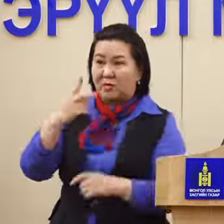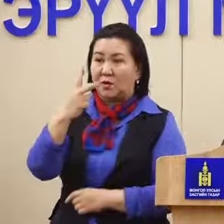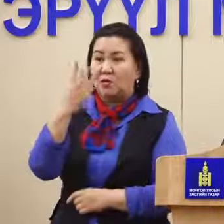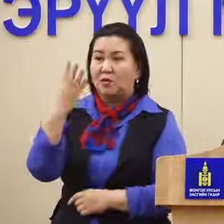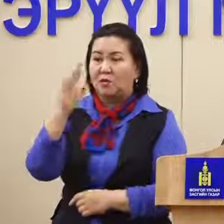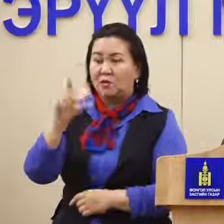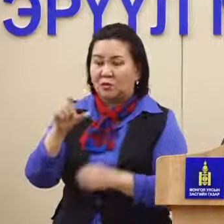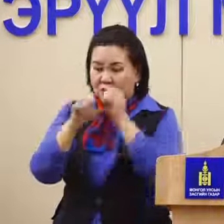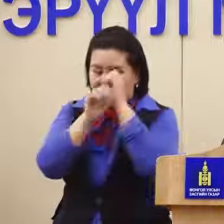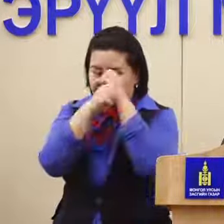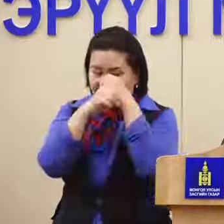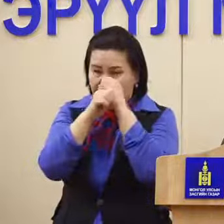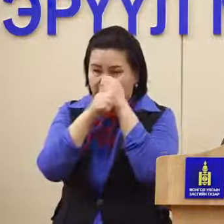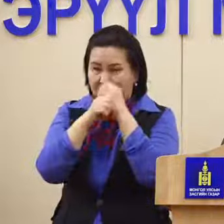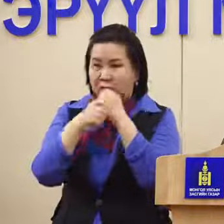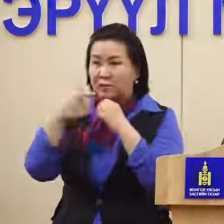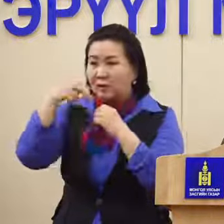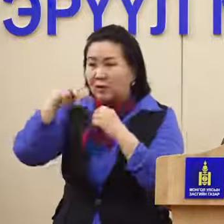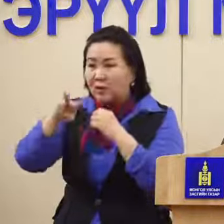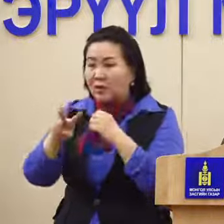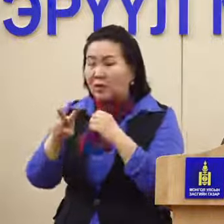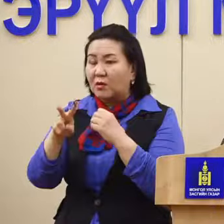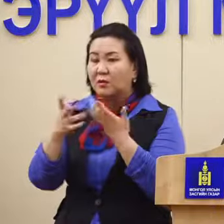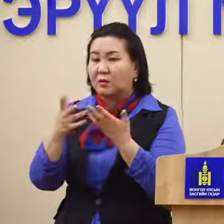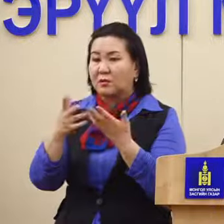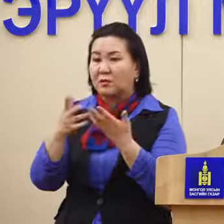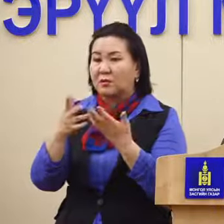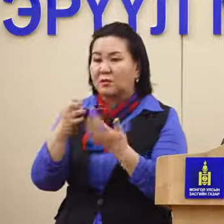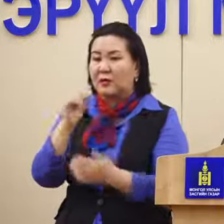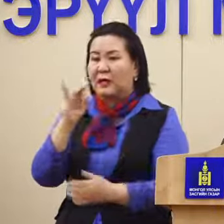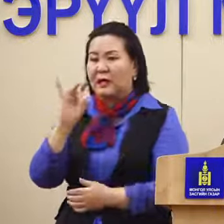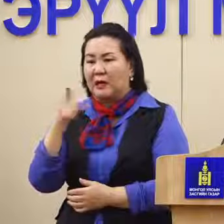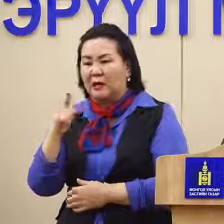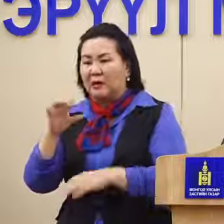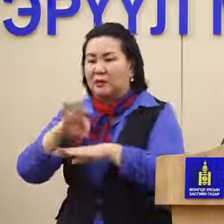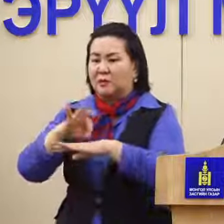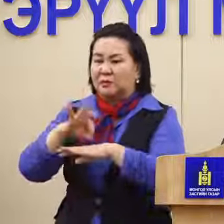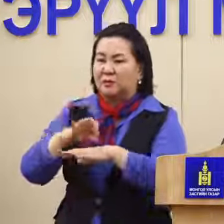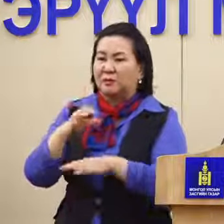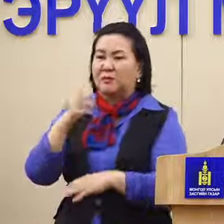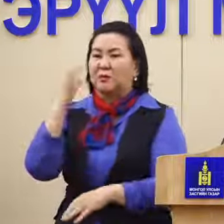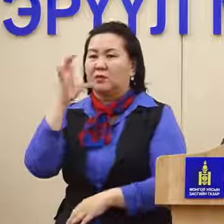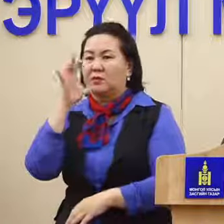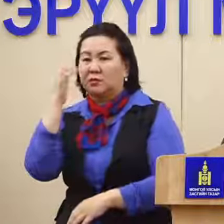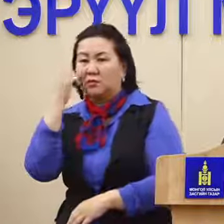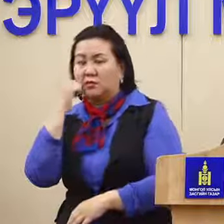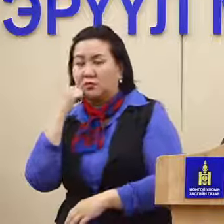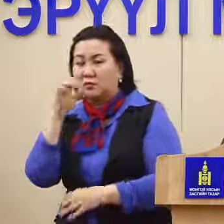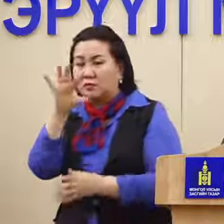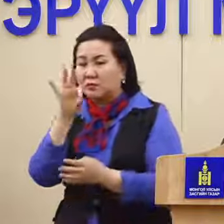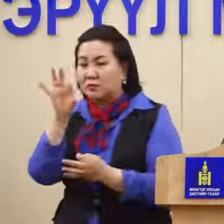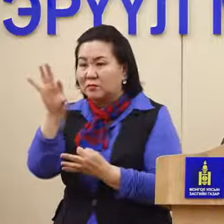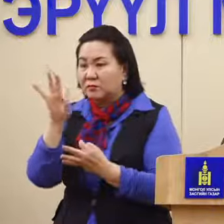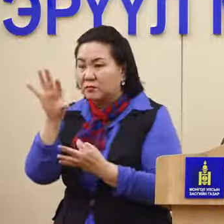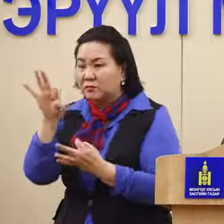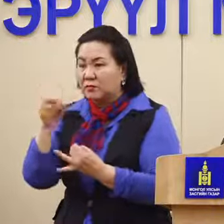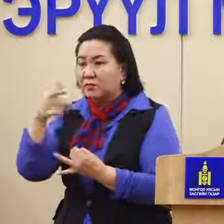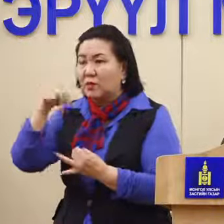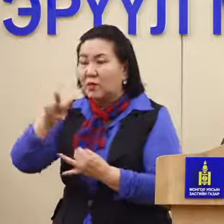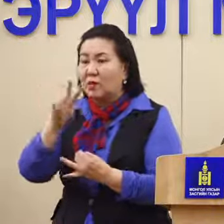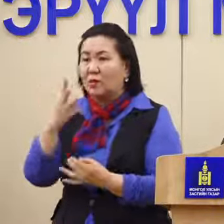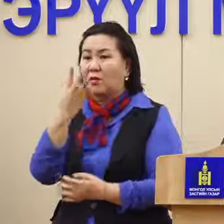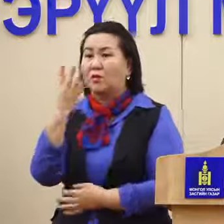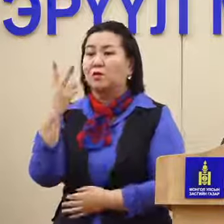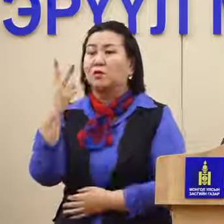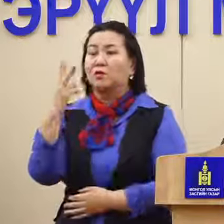24 хүний шинжилгээг гол одоо жишээ нь ахлах хууч өвчтө өндөр настай гэх мэт бид сонгож авсан гол хүмүүсийн